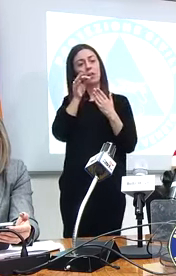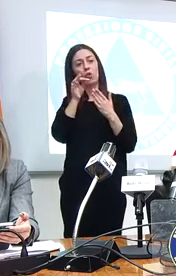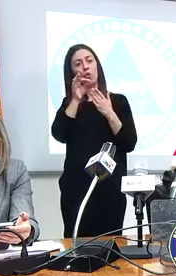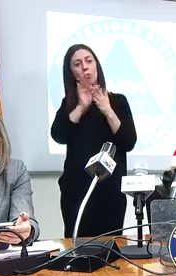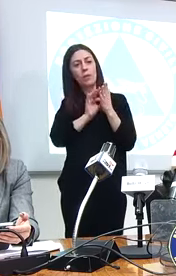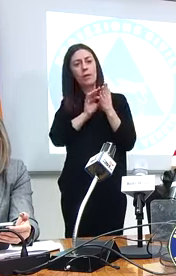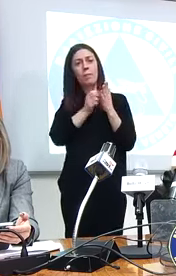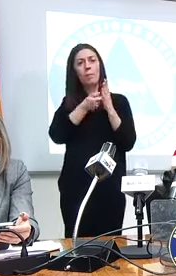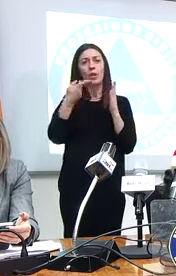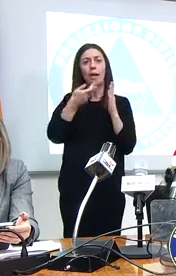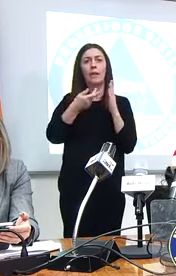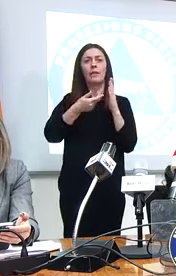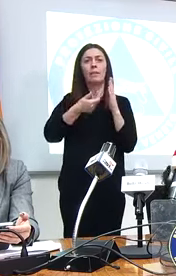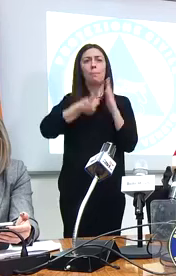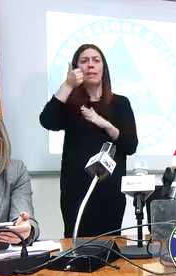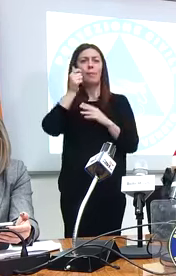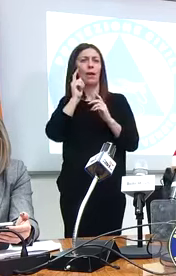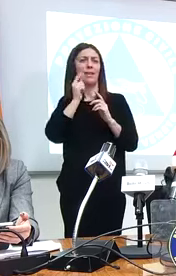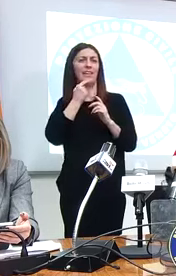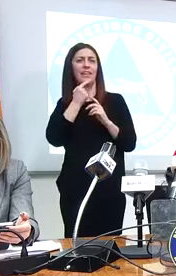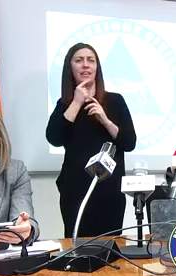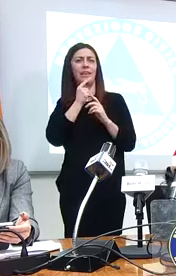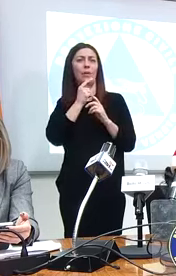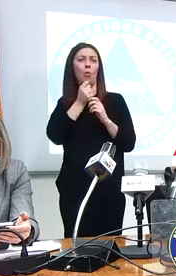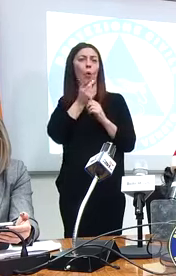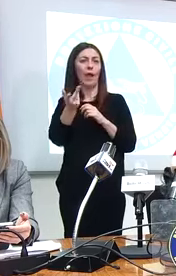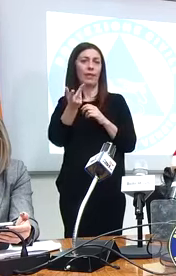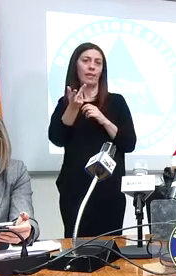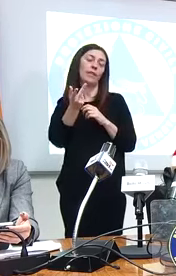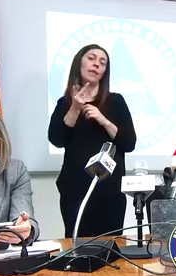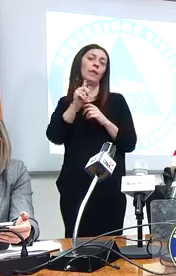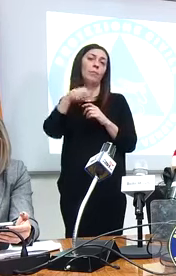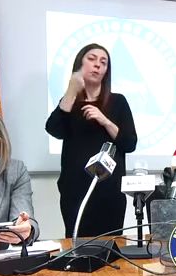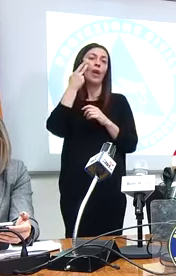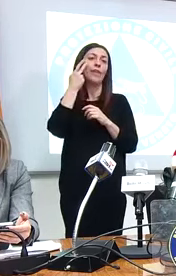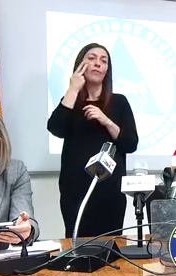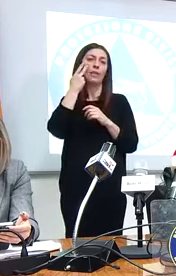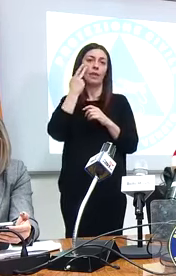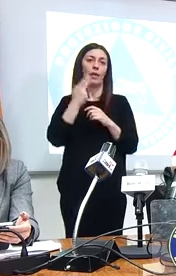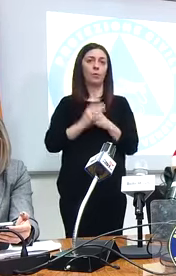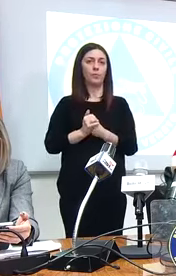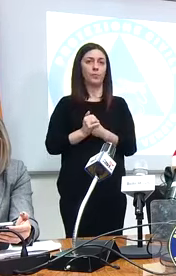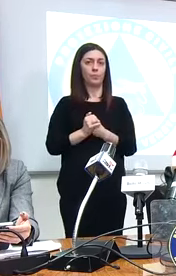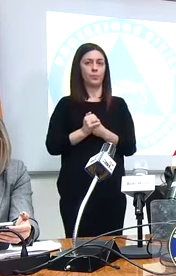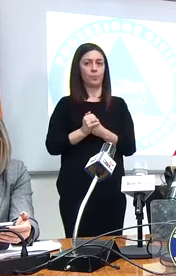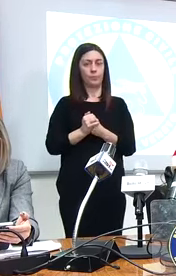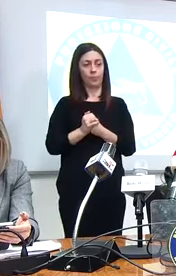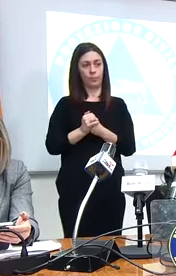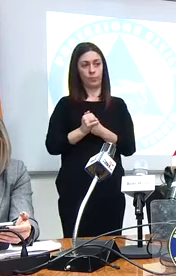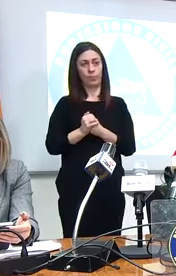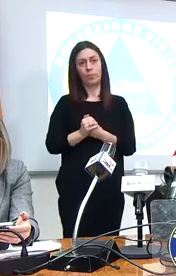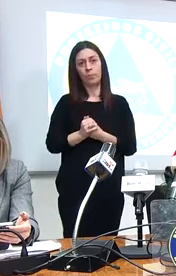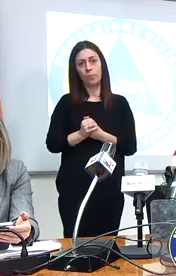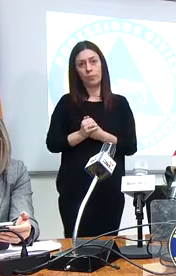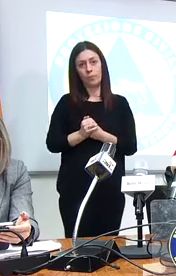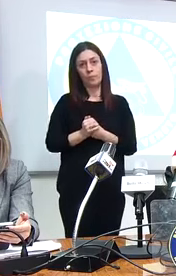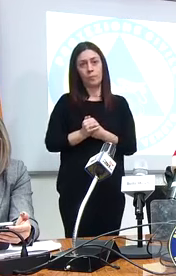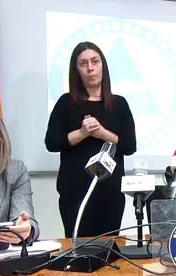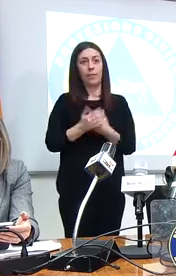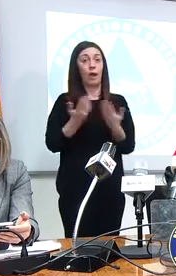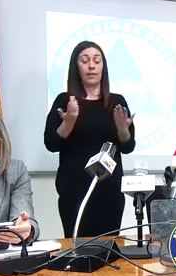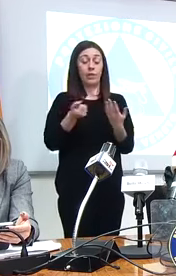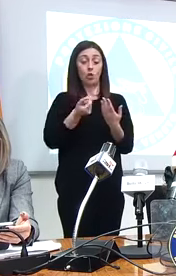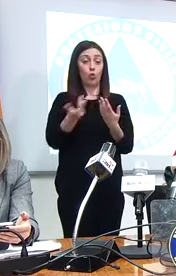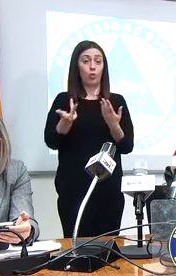da identificare, via via che saranno disponibili i vaccini, la possibilità di vaccinare queste persone particolarmente a rischio. Non ho